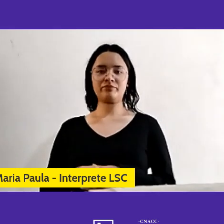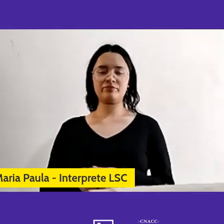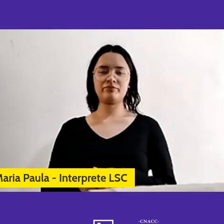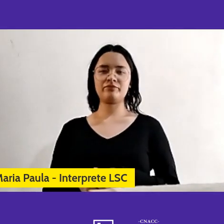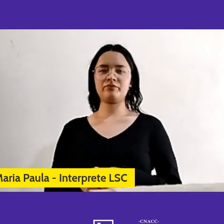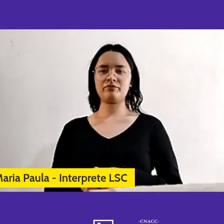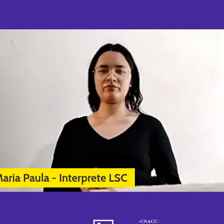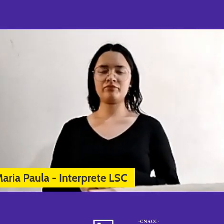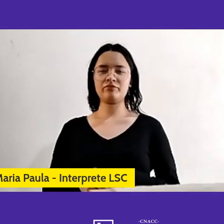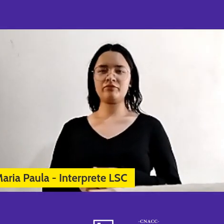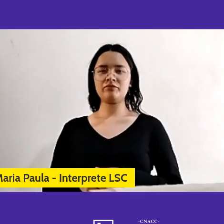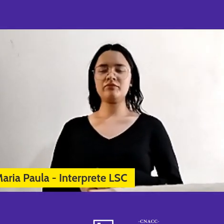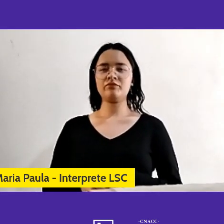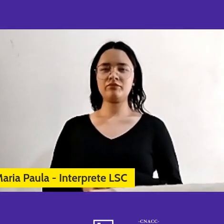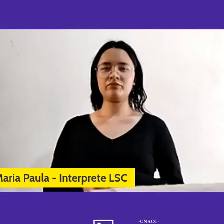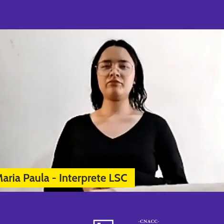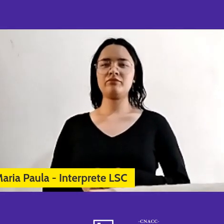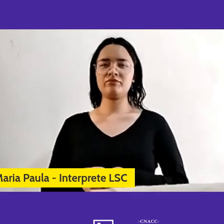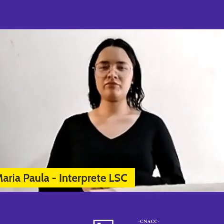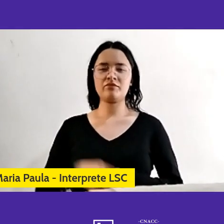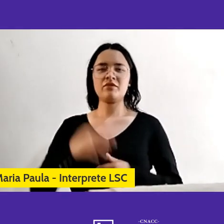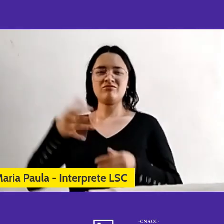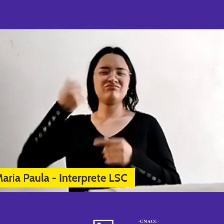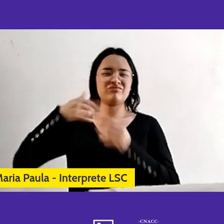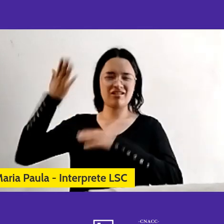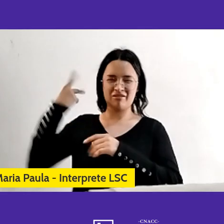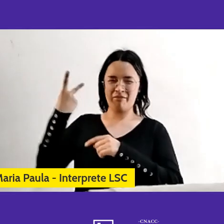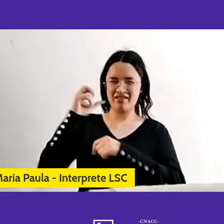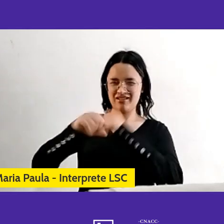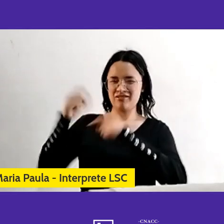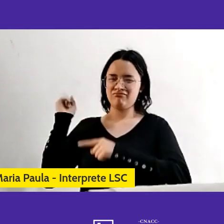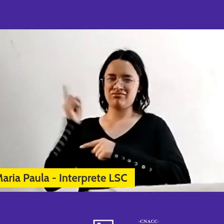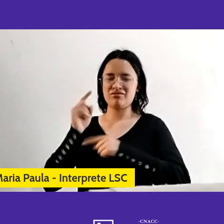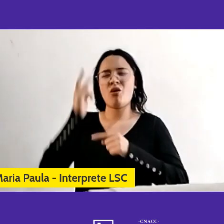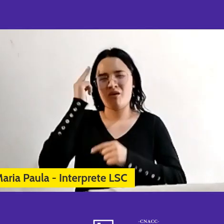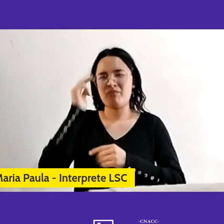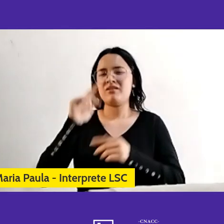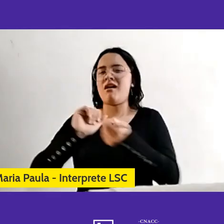Un poco, bueno, el mercado fue cambiando de 20 años hasta ahora, cambió mucho.